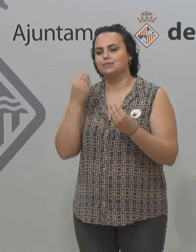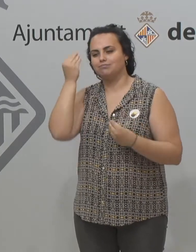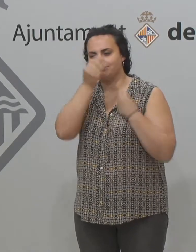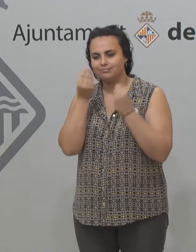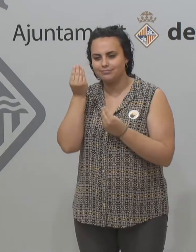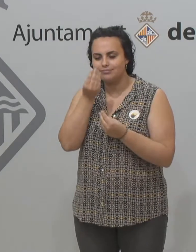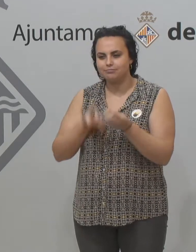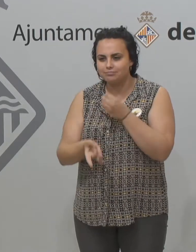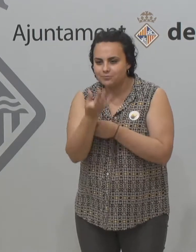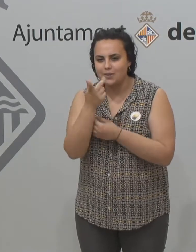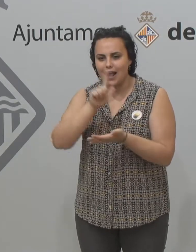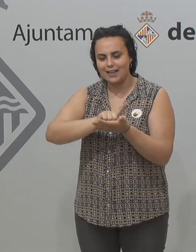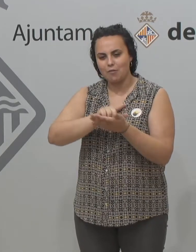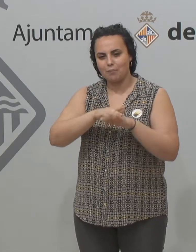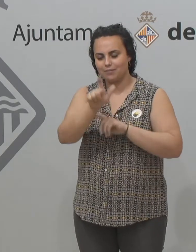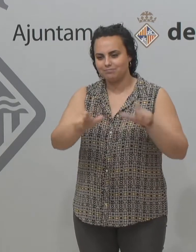seus alumnes sords.